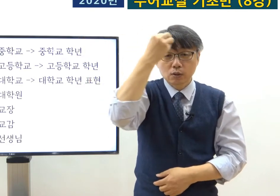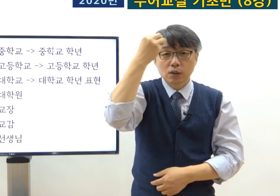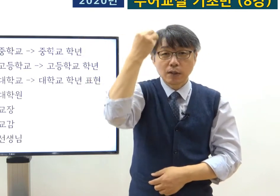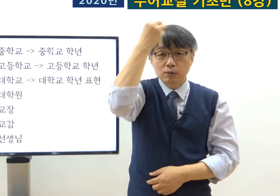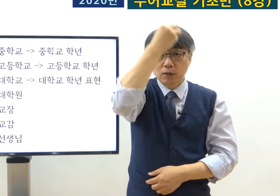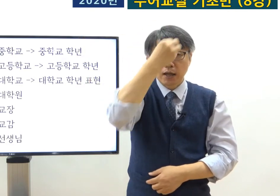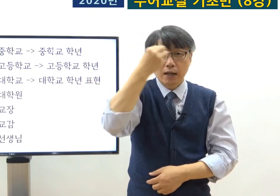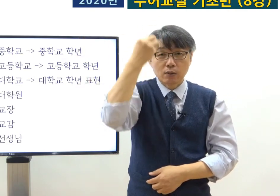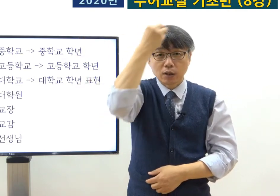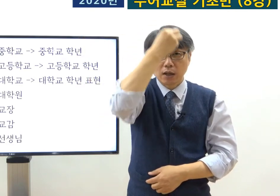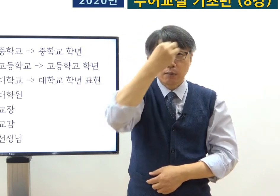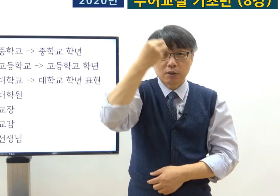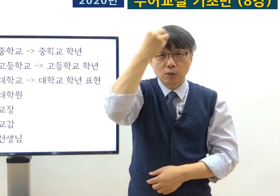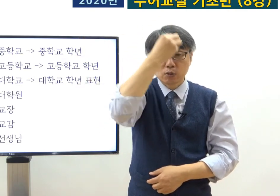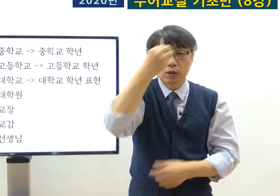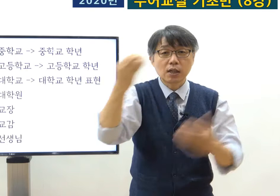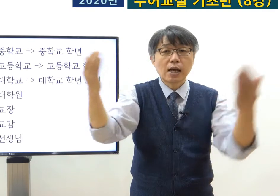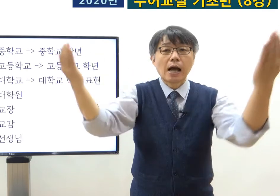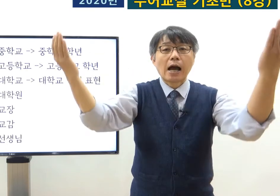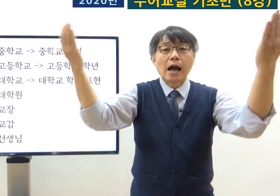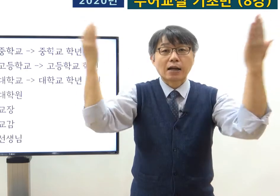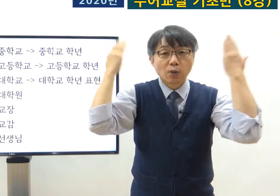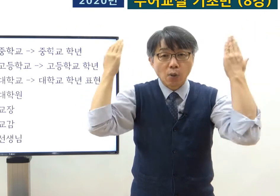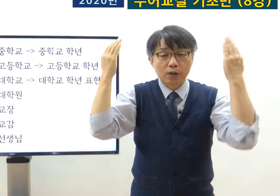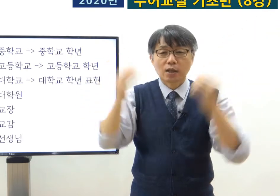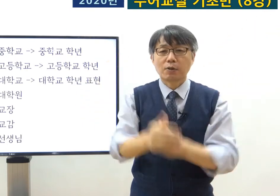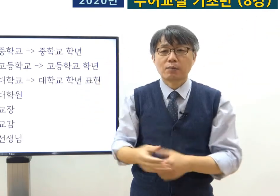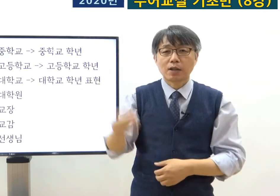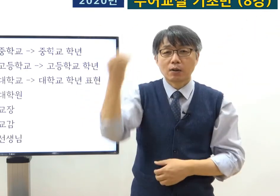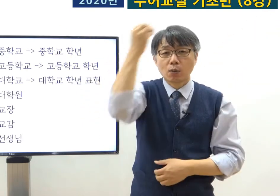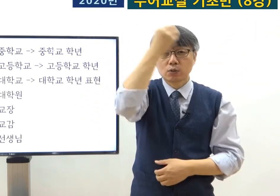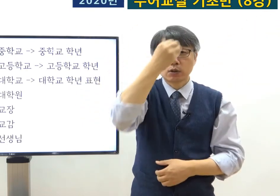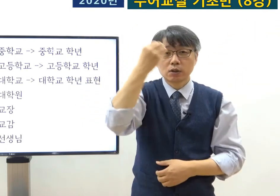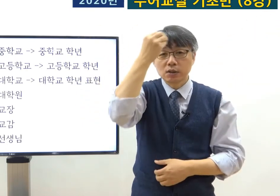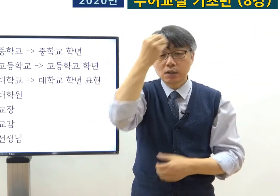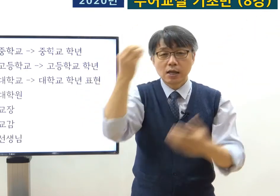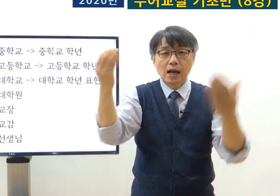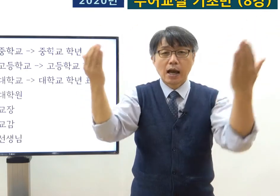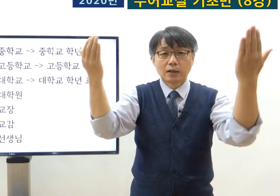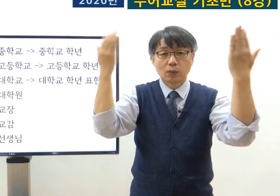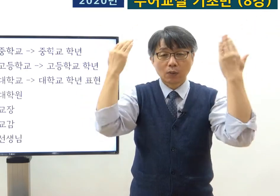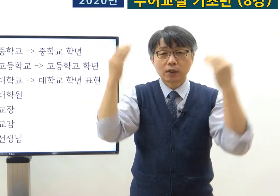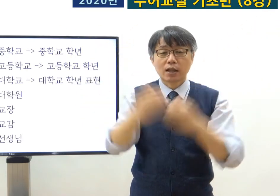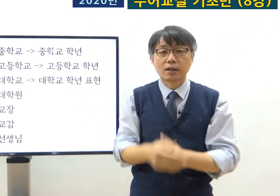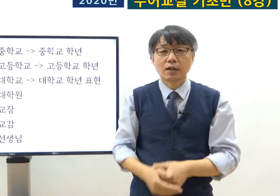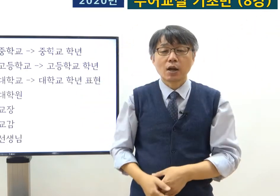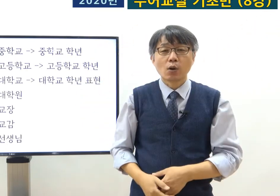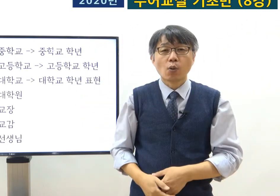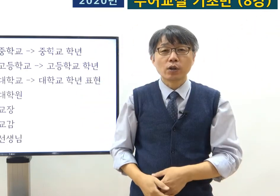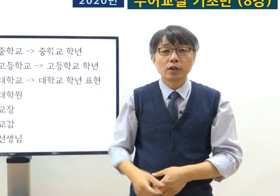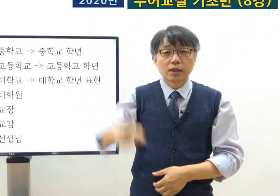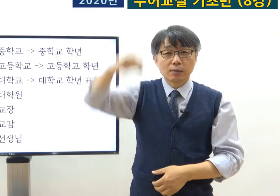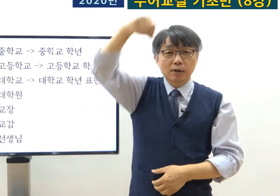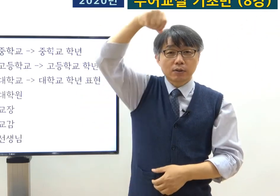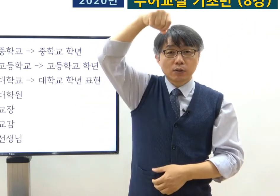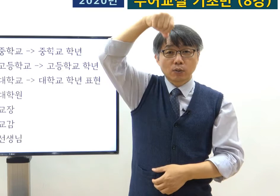이마 쪽에 이렇게 하면서 고등학교 이렇게 표현합니다. 고등학교 이렇게 하는데 고1은 어떻게 하면